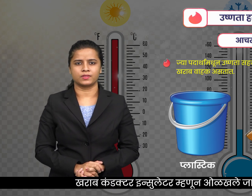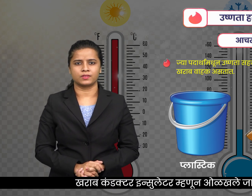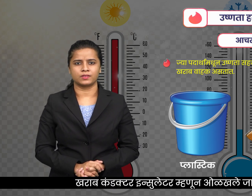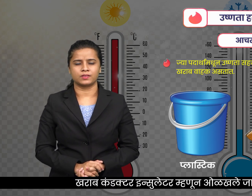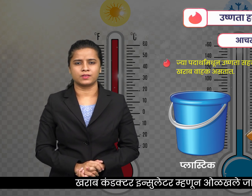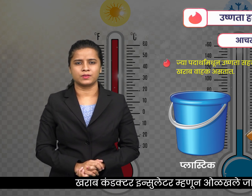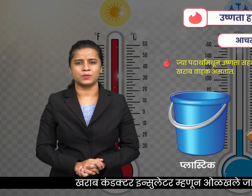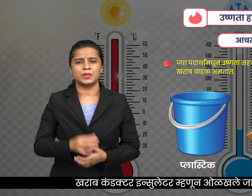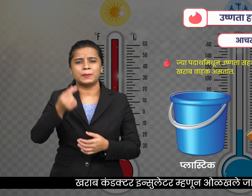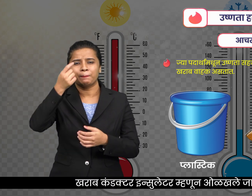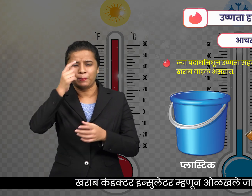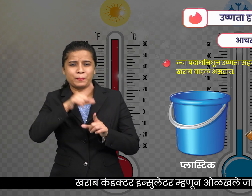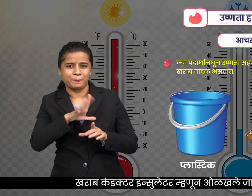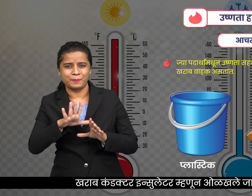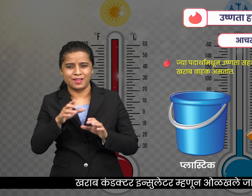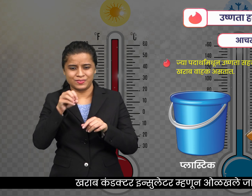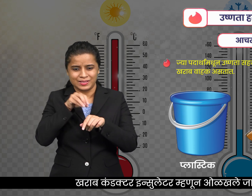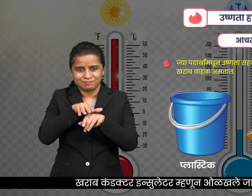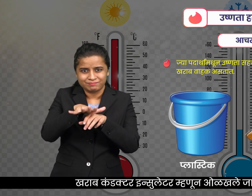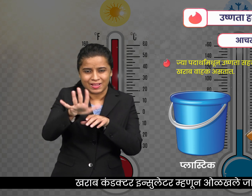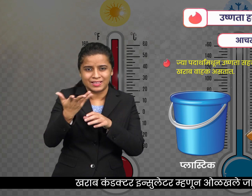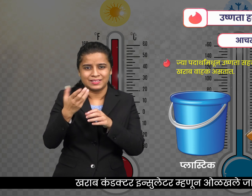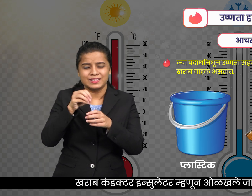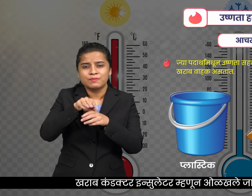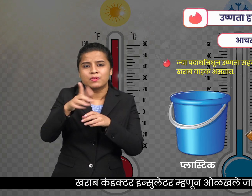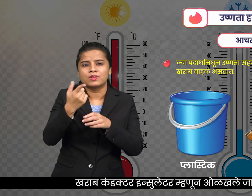खराब कंडक्टर इन्सुलेटर म्हणून ओळखले जातात.